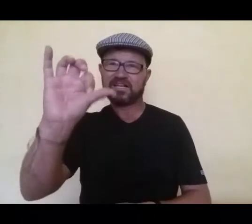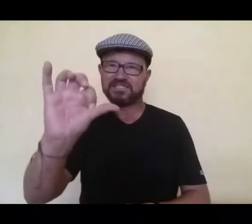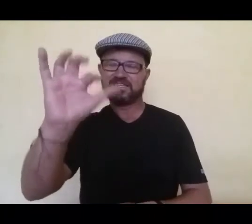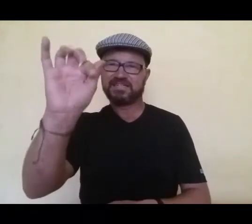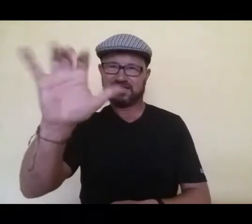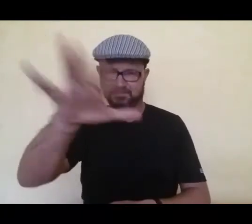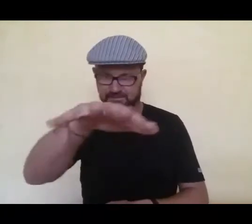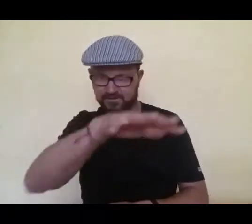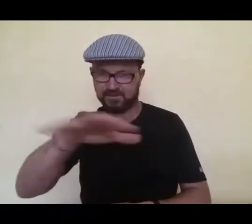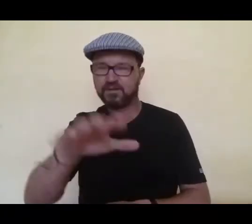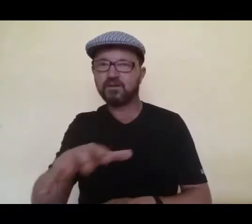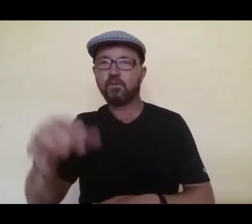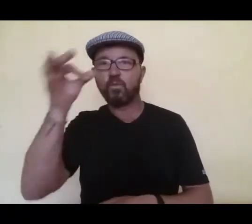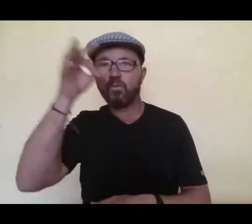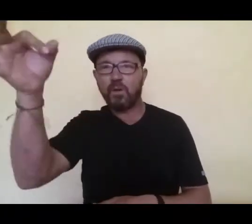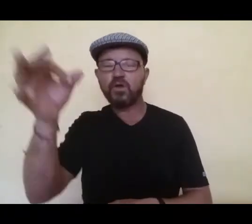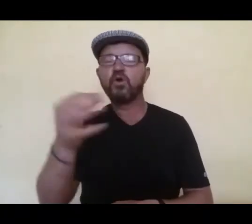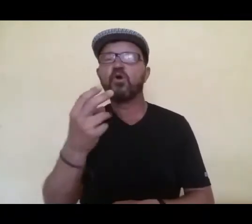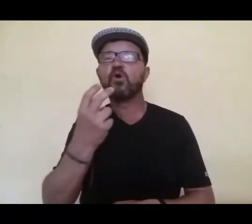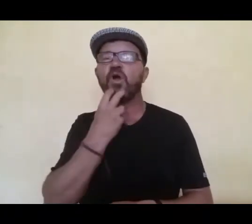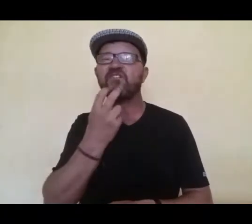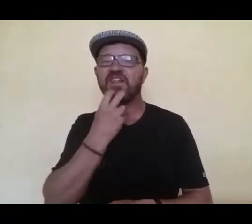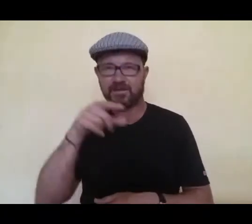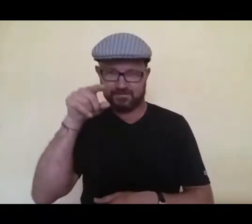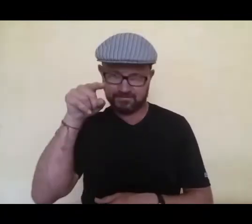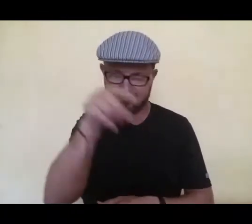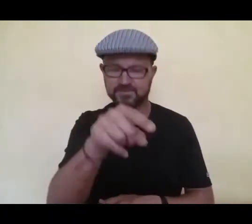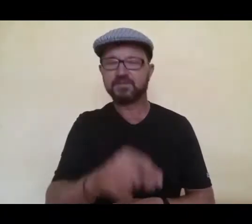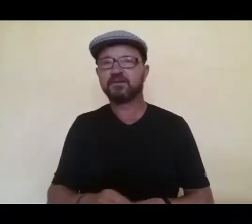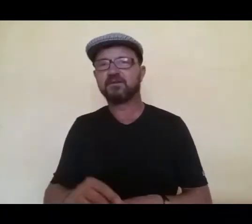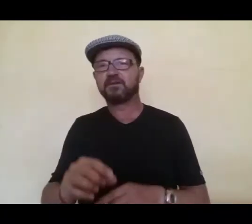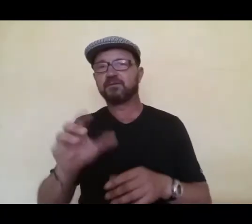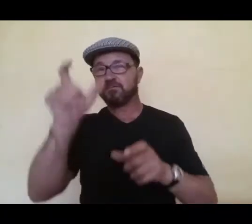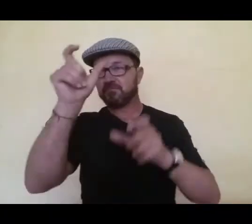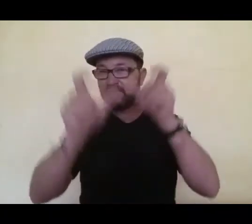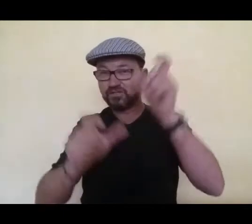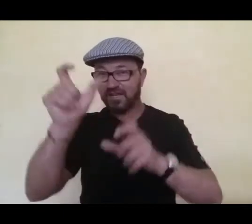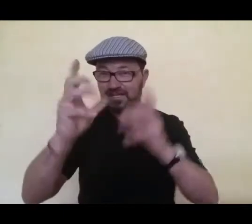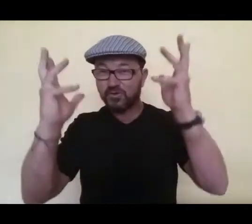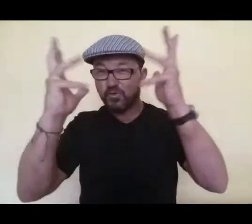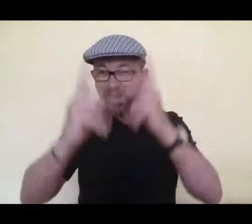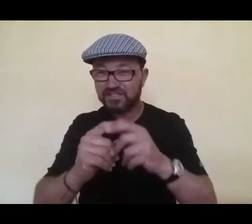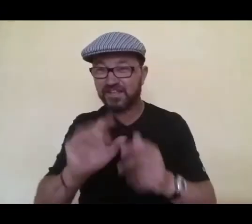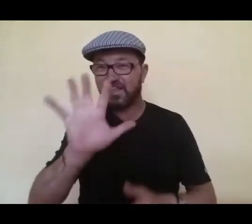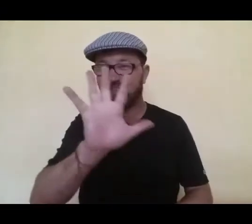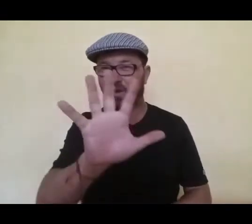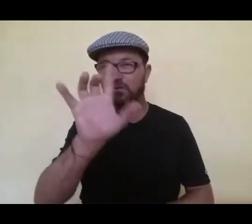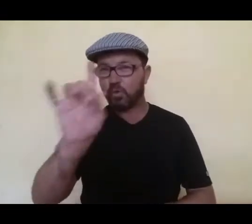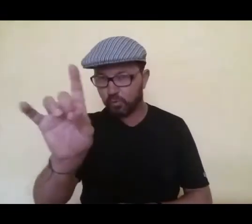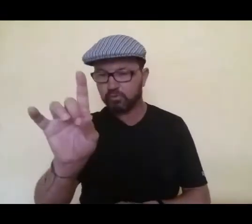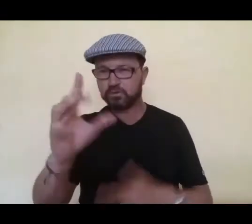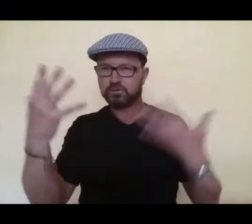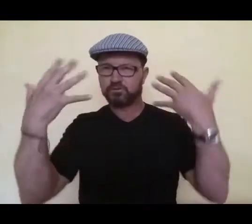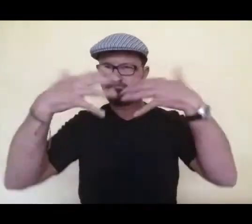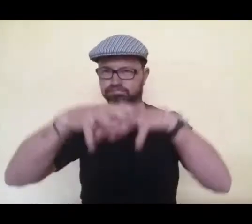Llamé a Falafi si se lo propuse y aunque no le entusiasmaba la idea porque tiene muchas propuestas de ese tipo, finalmente ha aceptado hacerlo